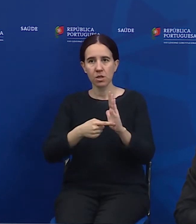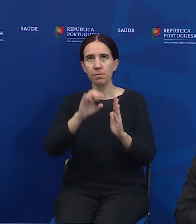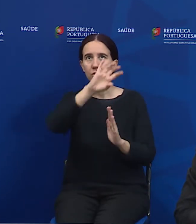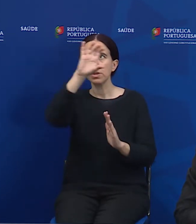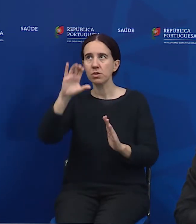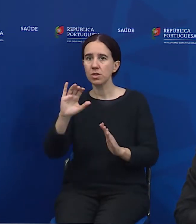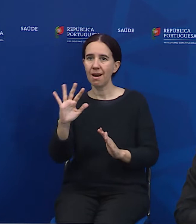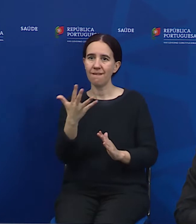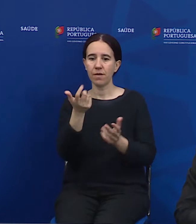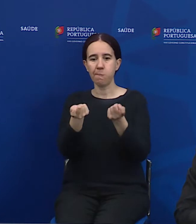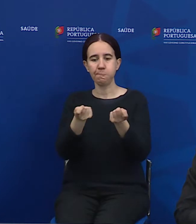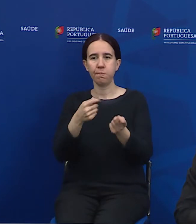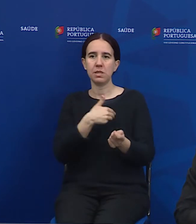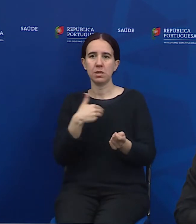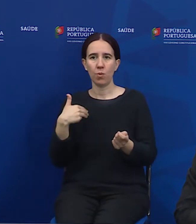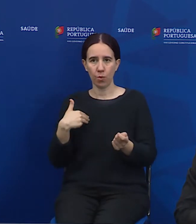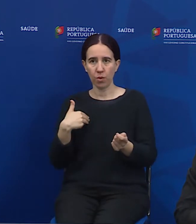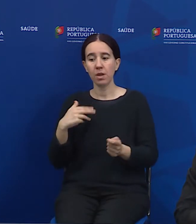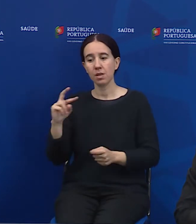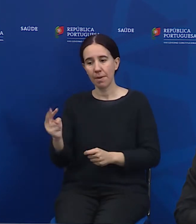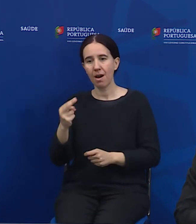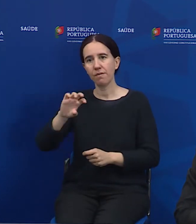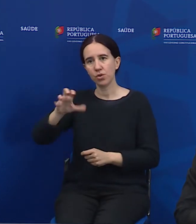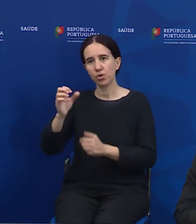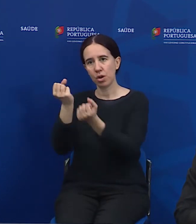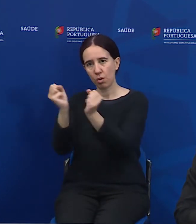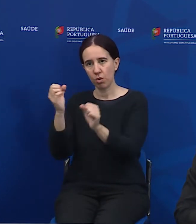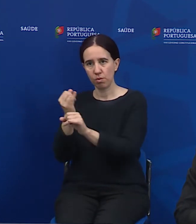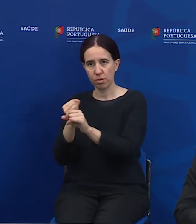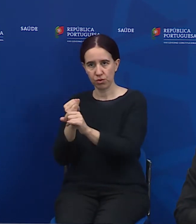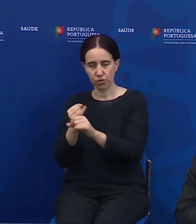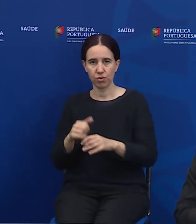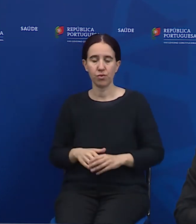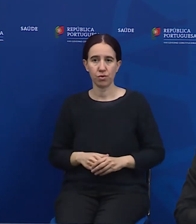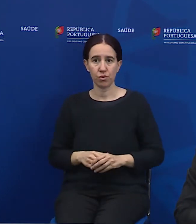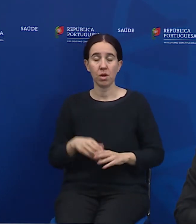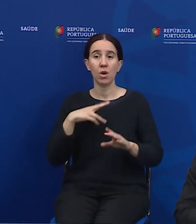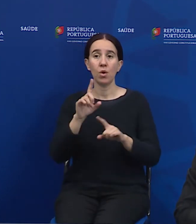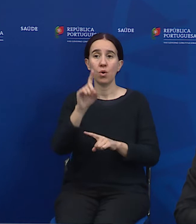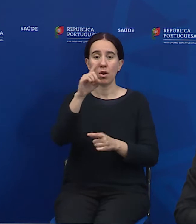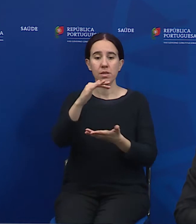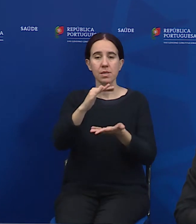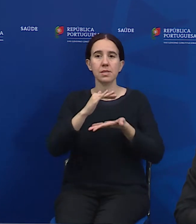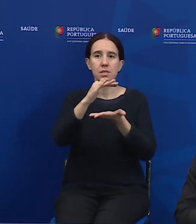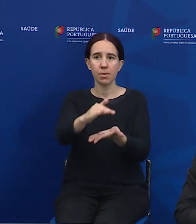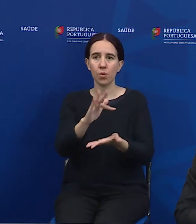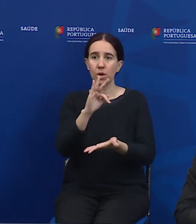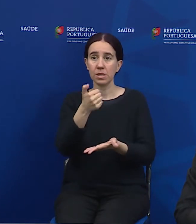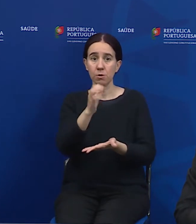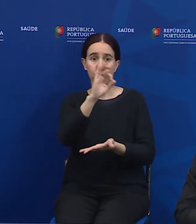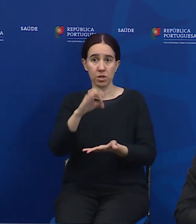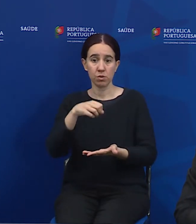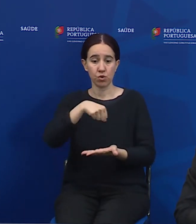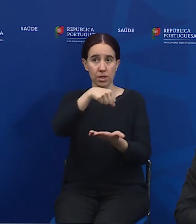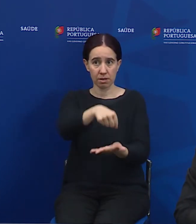cinco administrações regionais de saúde e as duas regiões autónomas o norte recebeu 45 porcento